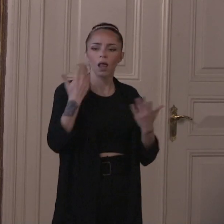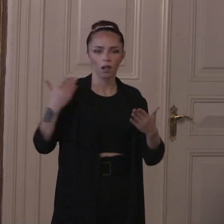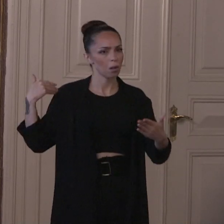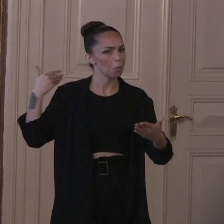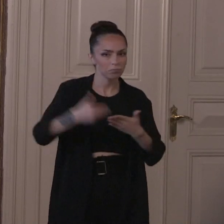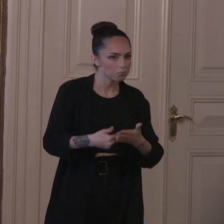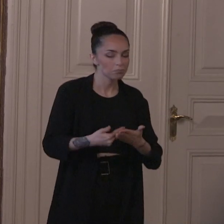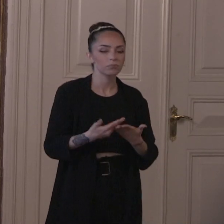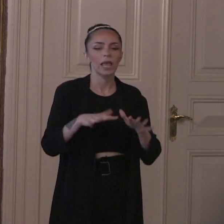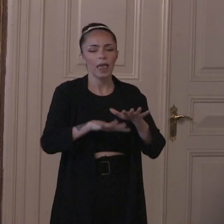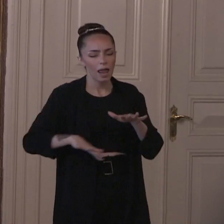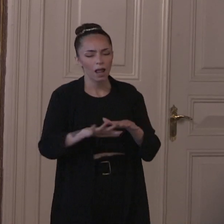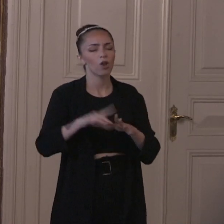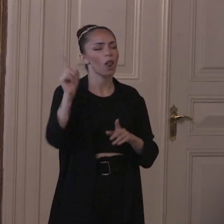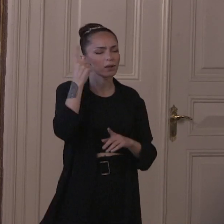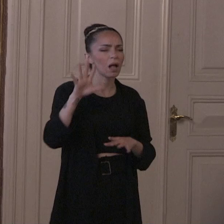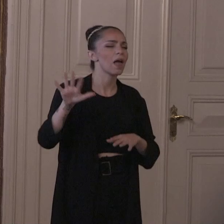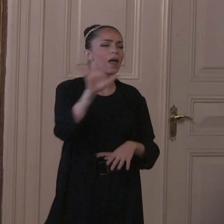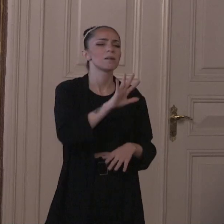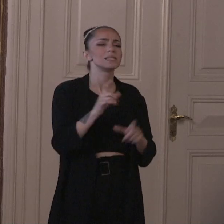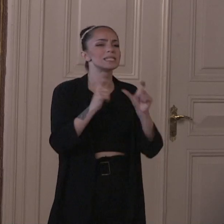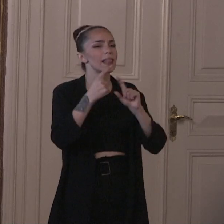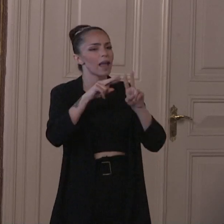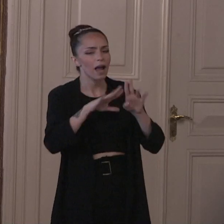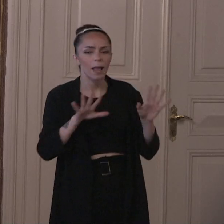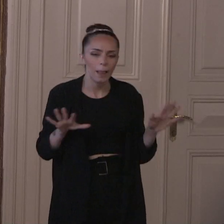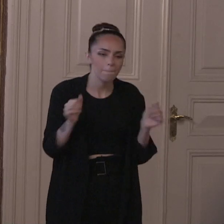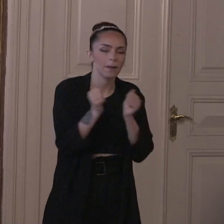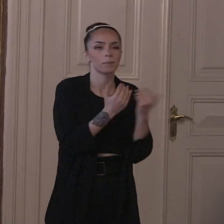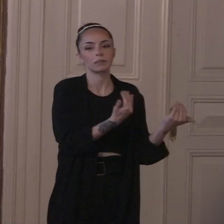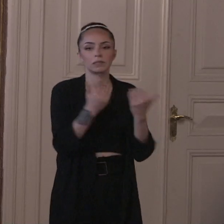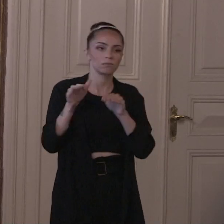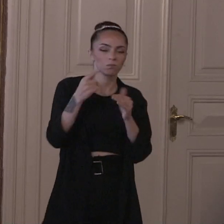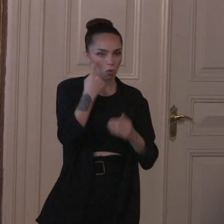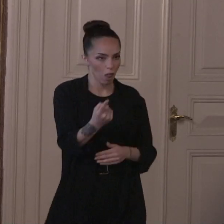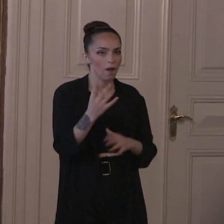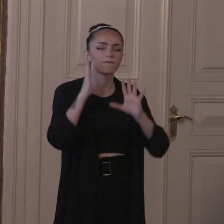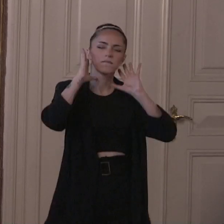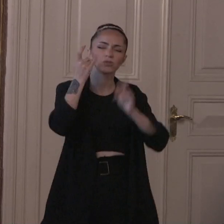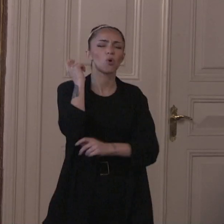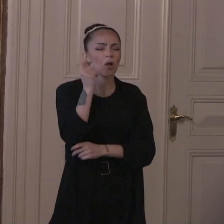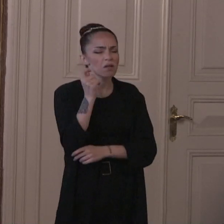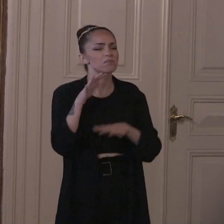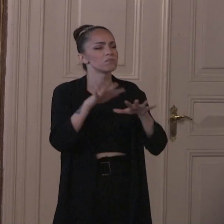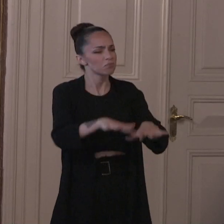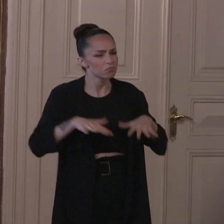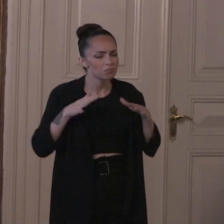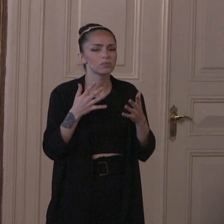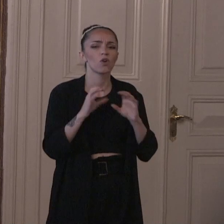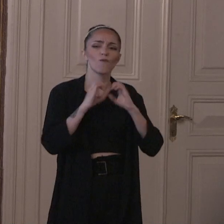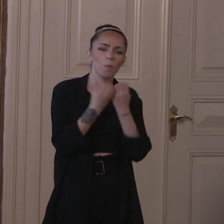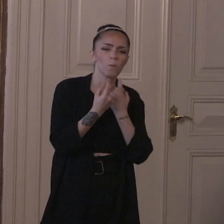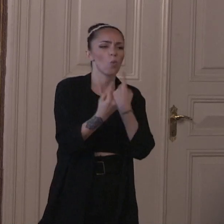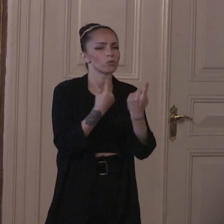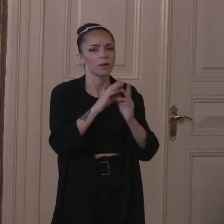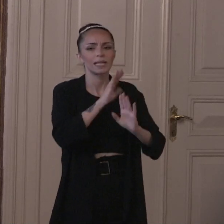kamu ve yerel yönetimler ve sivil toplum kuruluşlarının paylaştığında pek çok kongre, konferans, seminer, panel ve hikmet